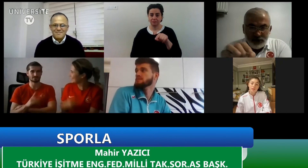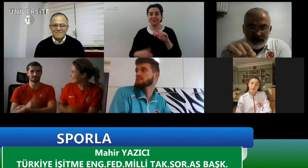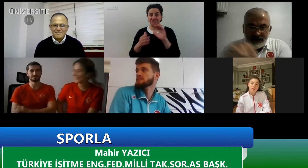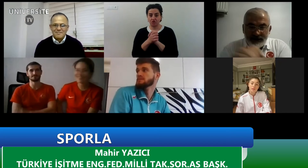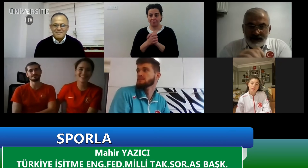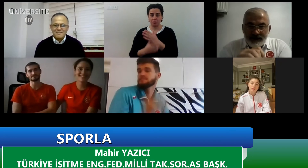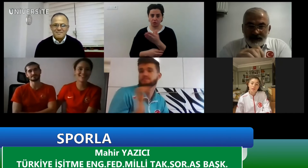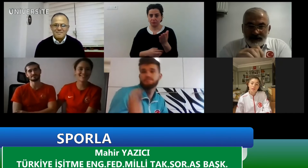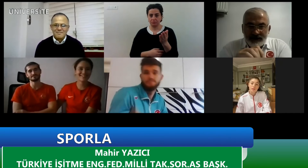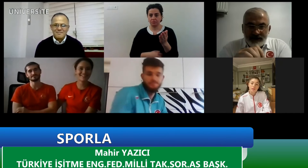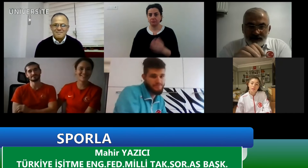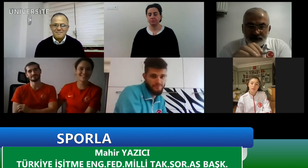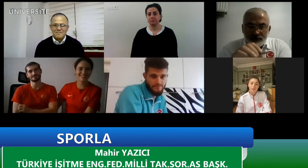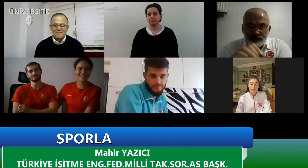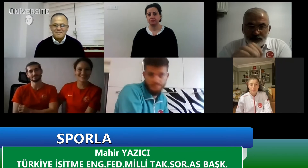şampiyonlar